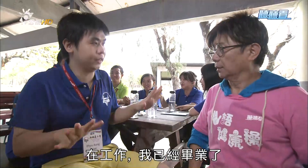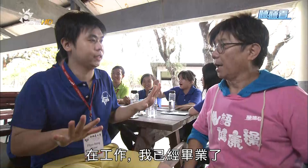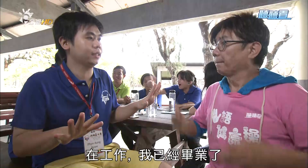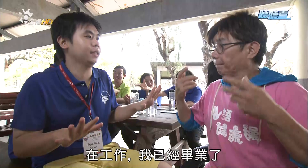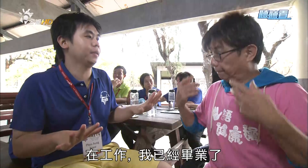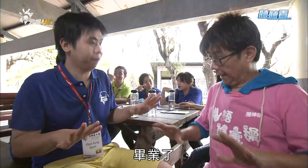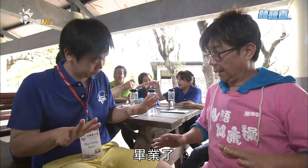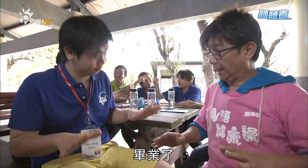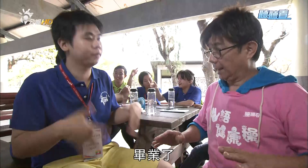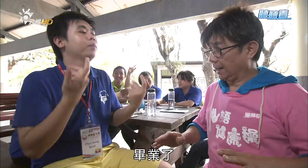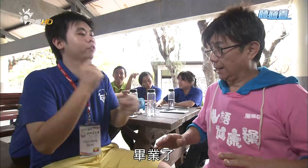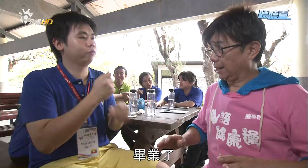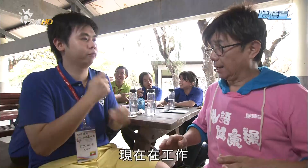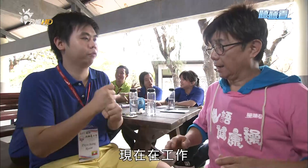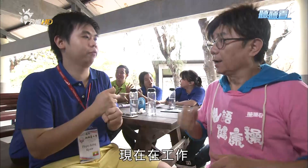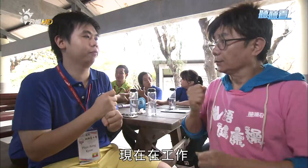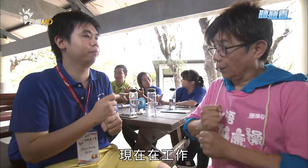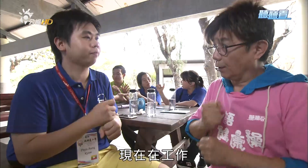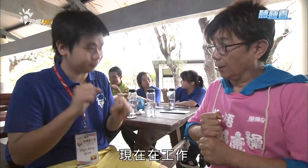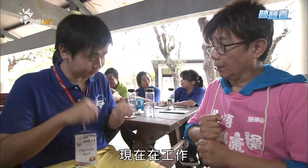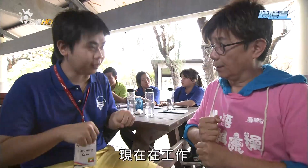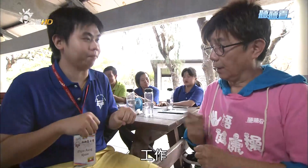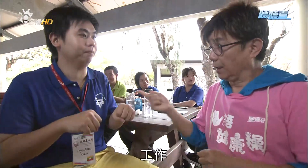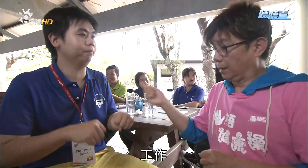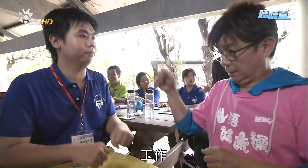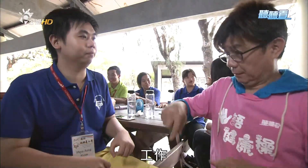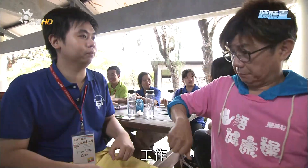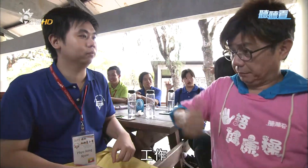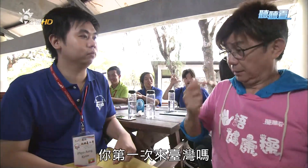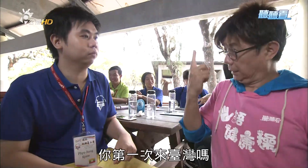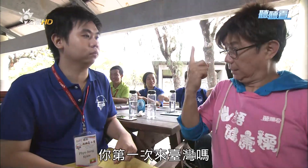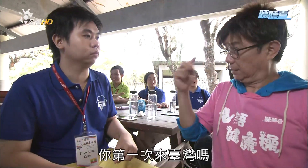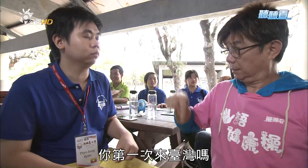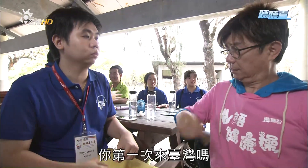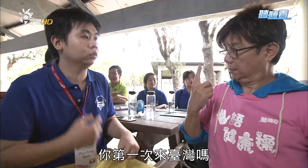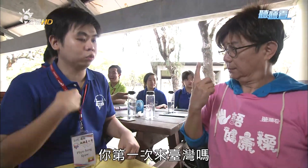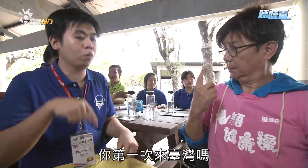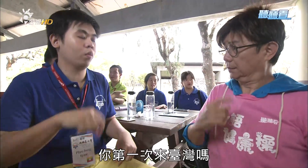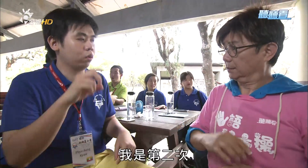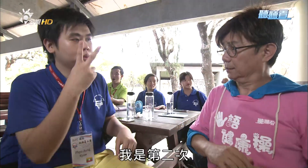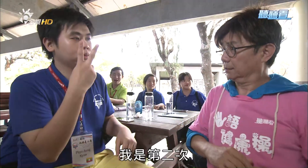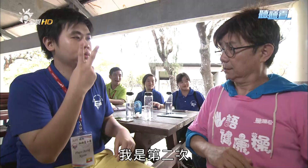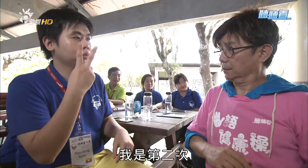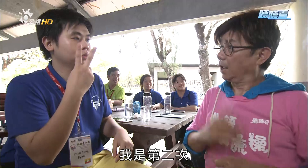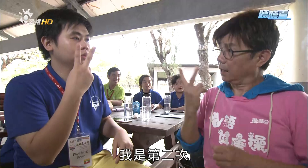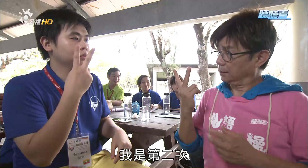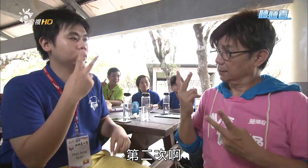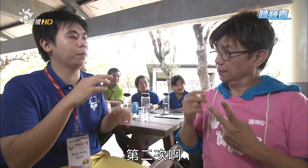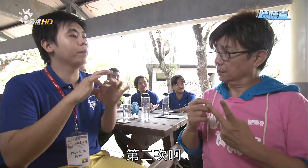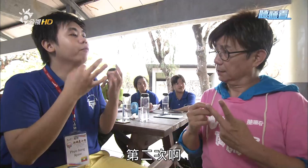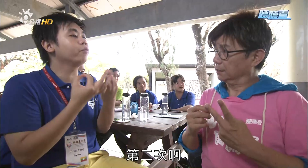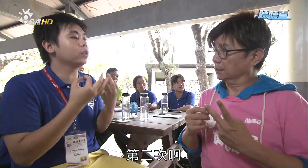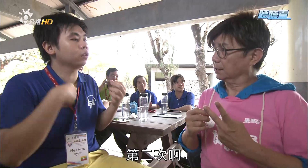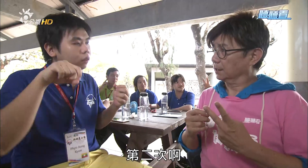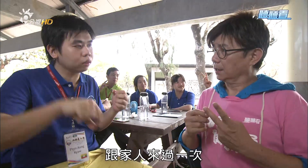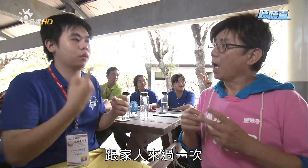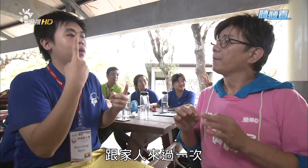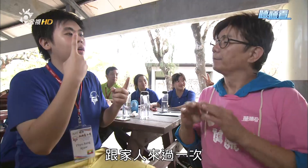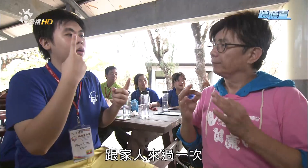经毕业了。现在在工作。 你第一次来台湾吗？ 我是第二次。 第二次啊？ 跟家人来过